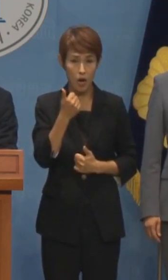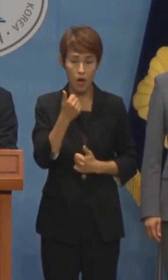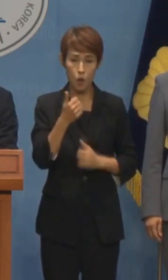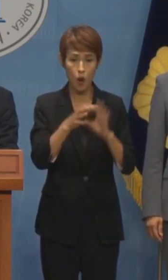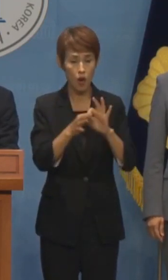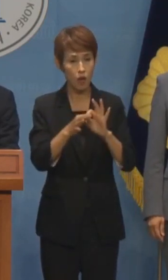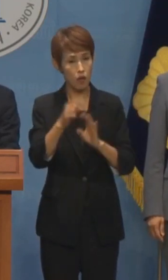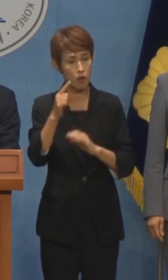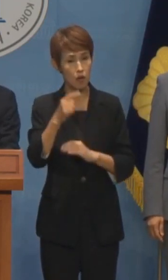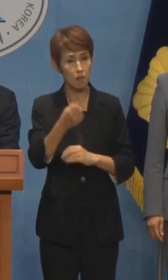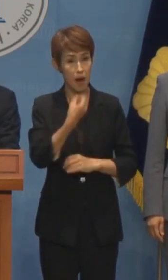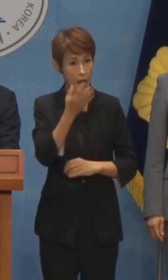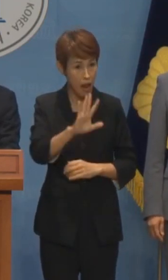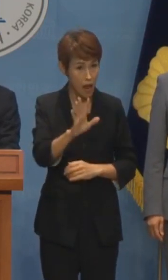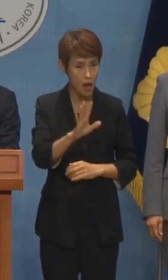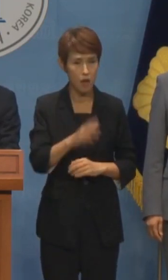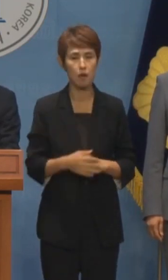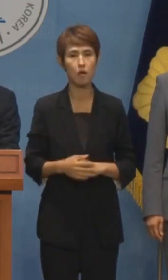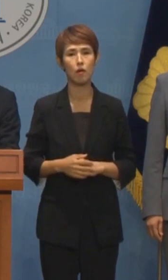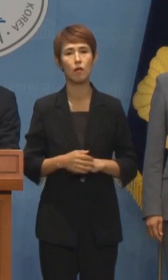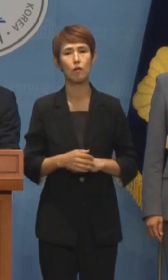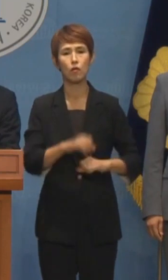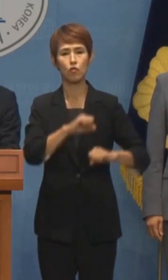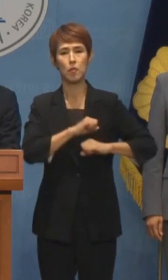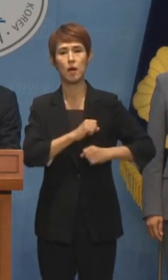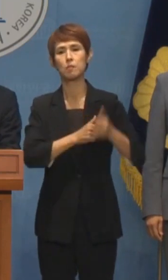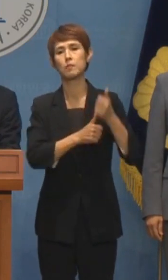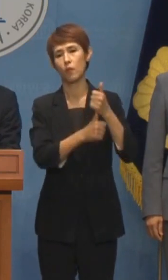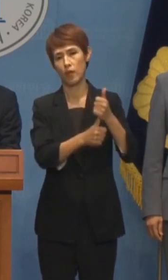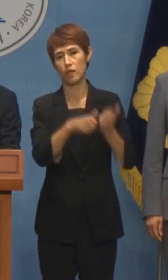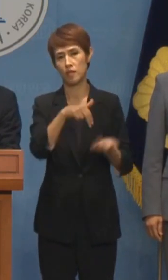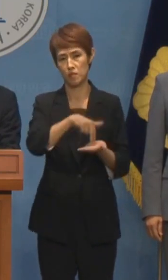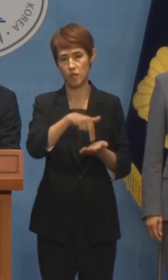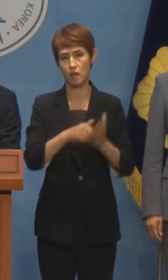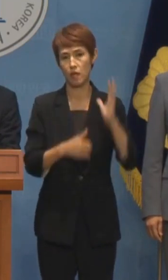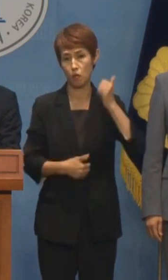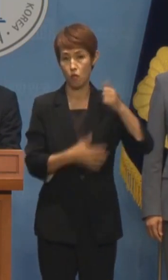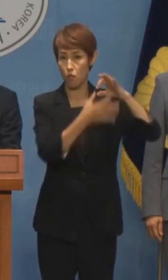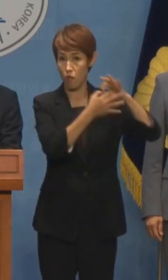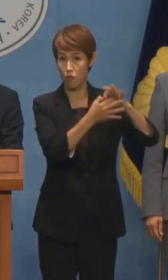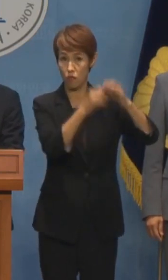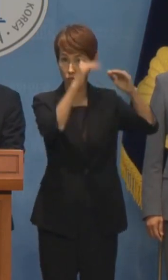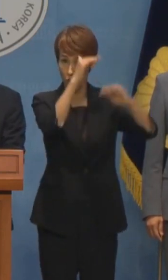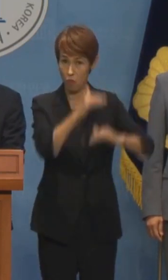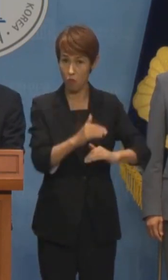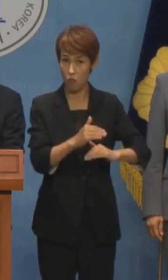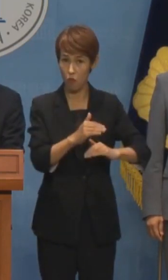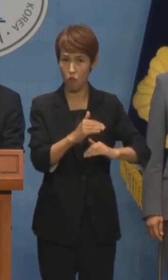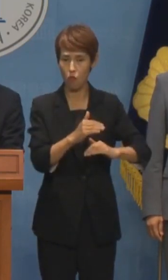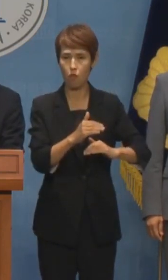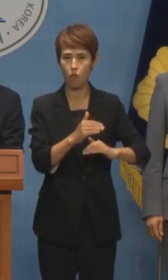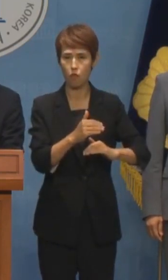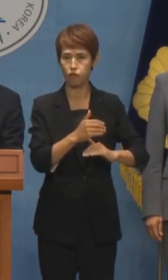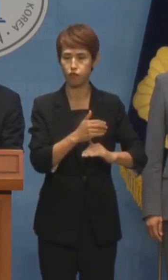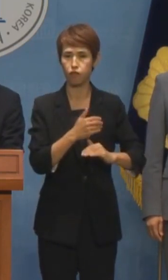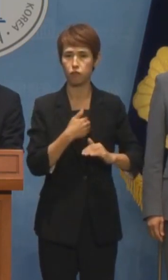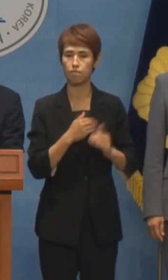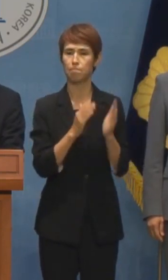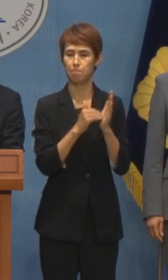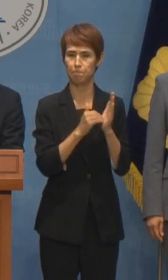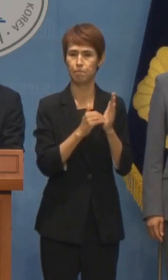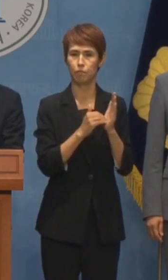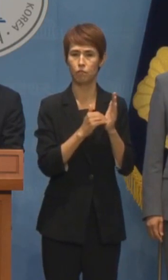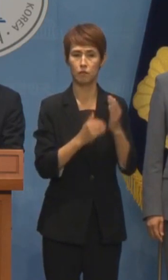없냐는 질문에 국방비서관으로서의 직무수행과 대통령과 관련한 사항은 모두 안보 사항이라고